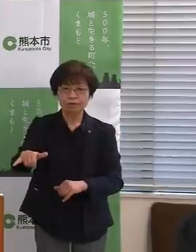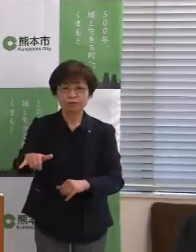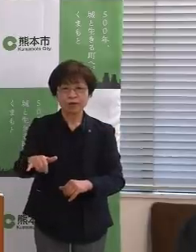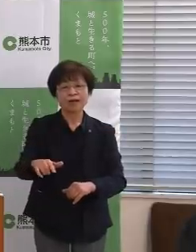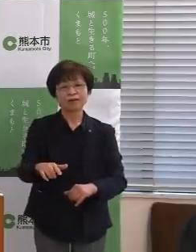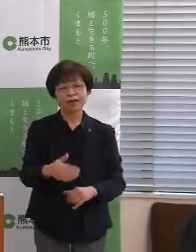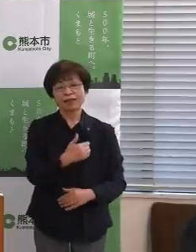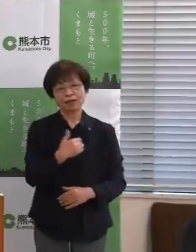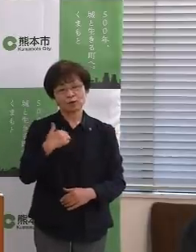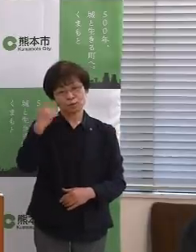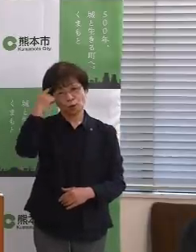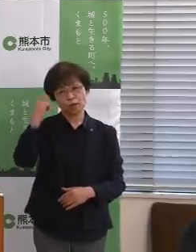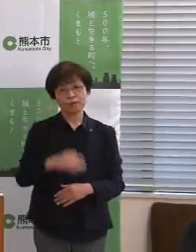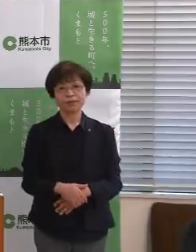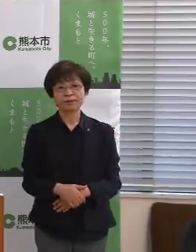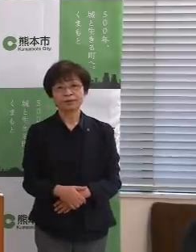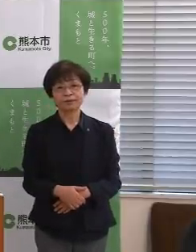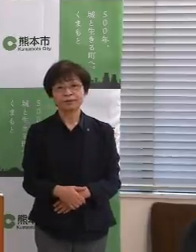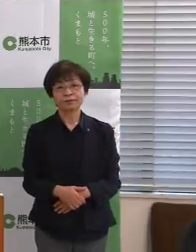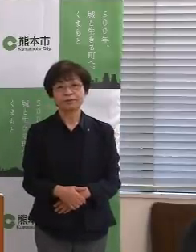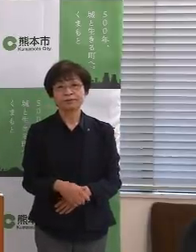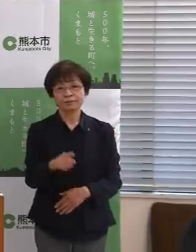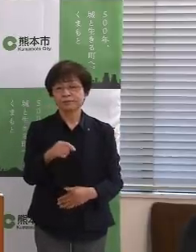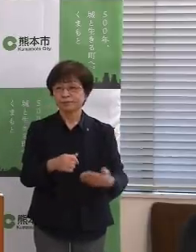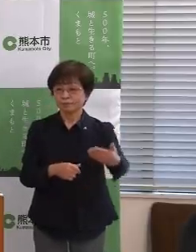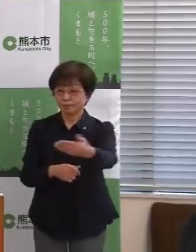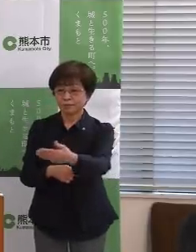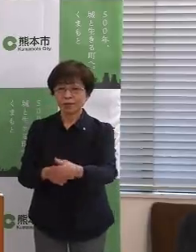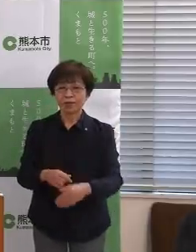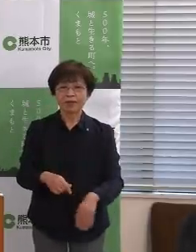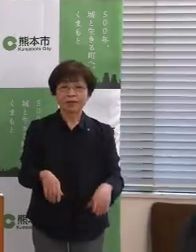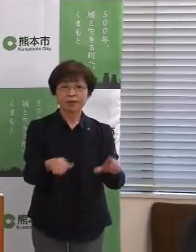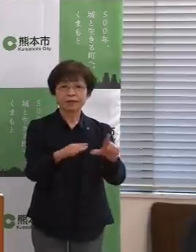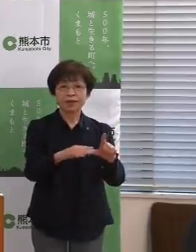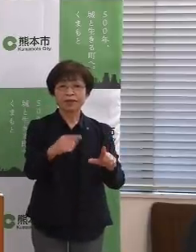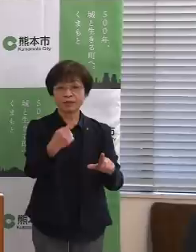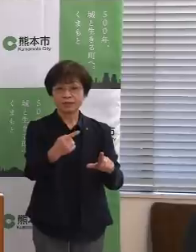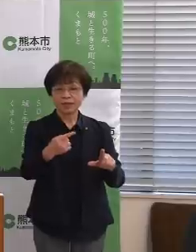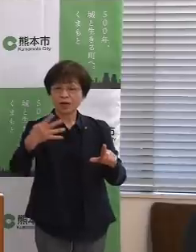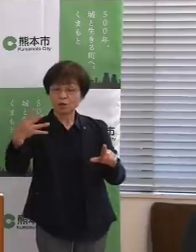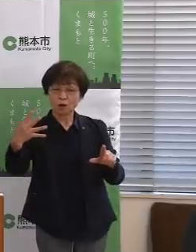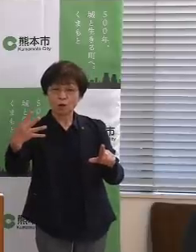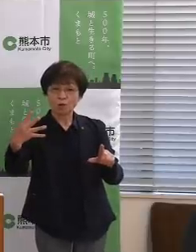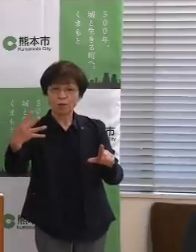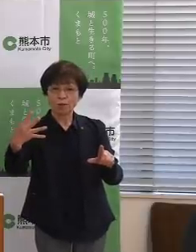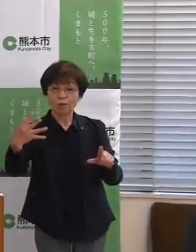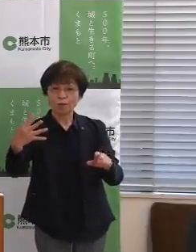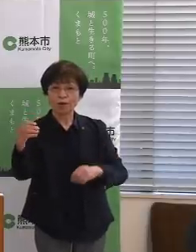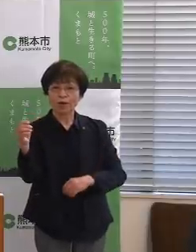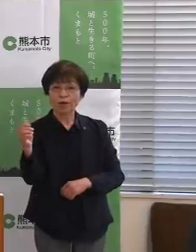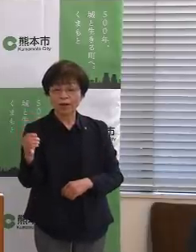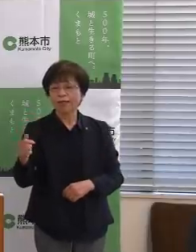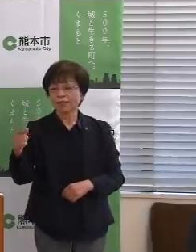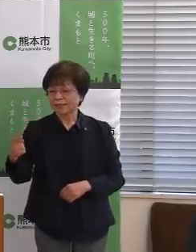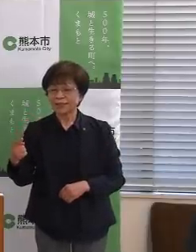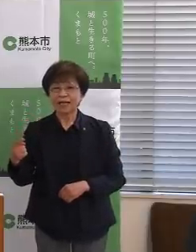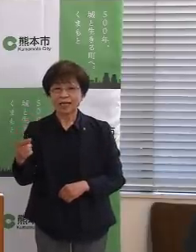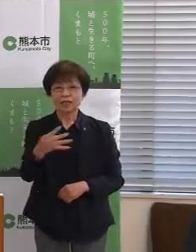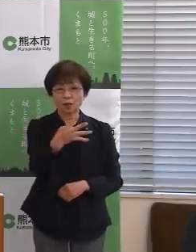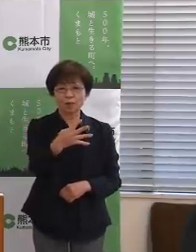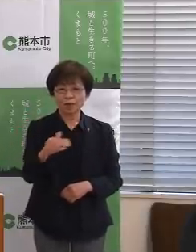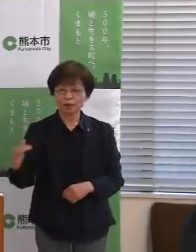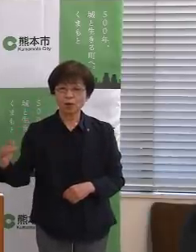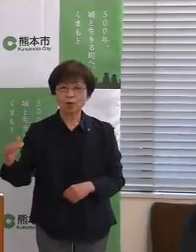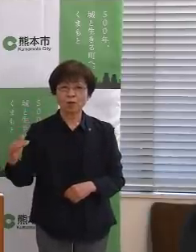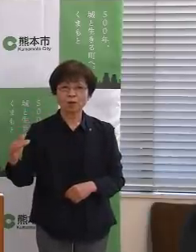っと続けてなんですが、これまで第1弾から第4弾までかなり素早く対応されてきたと、 はい、 その実施